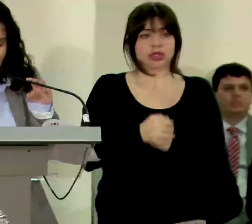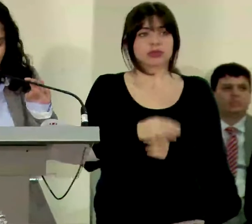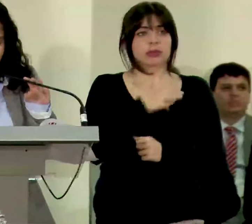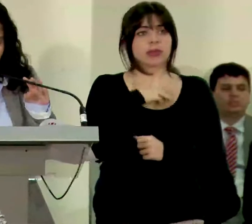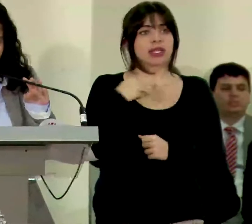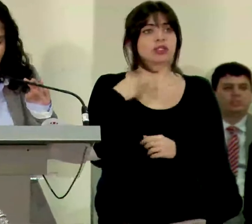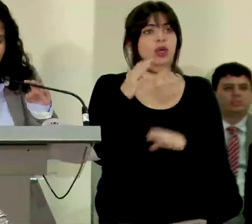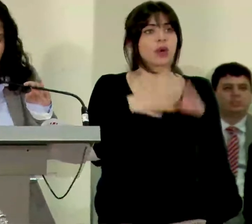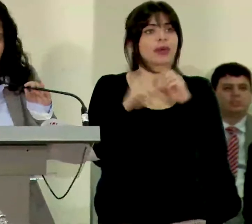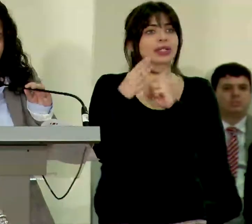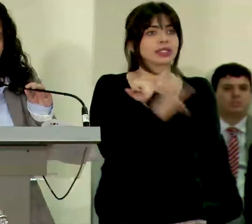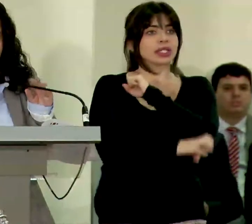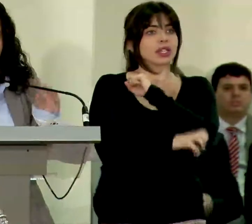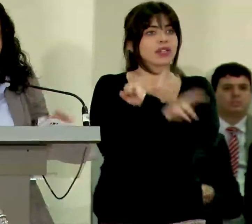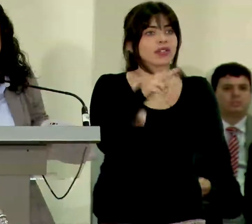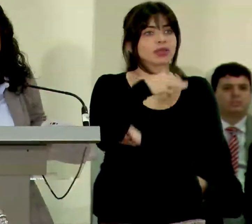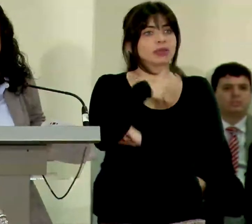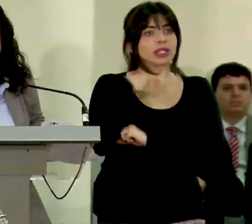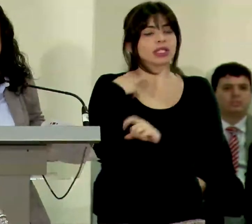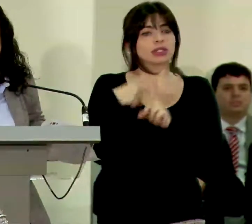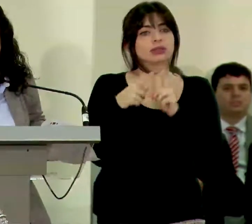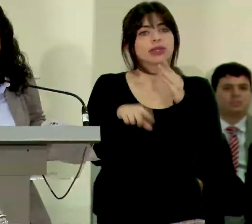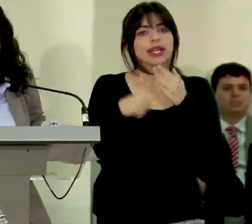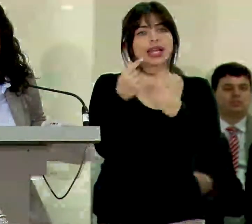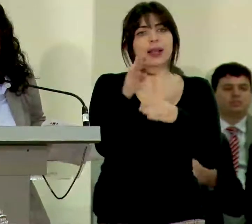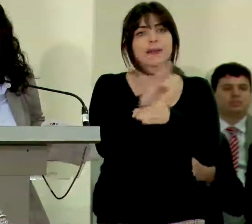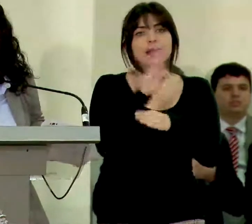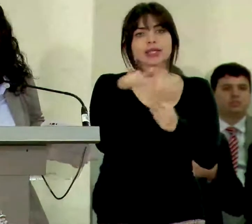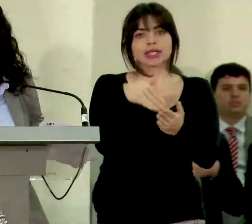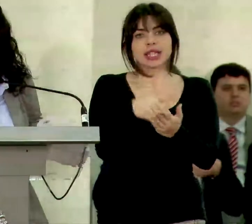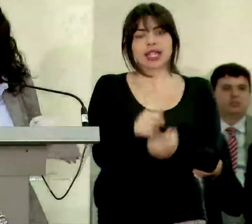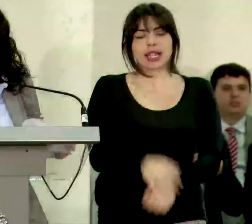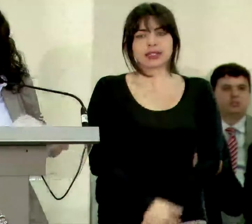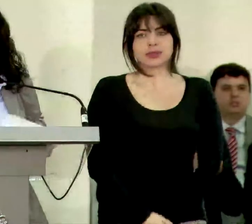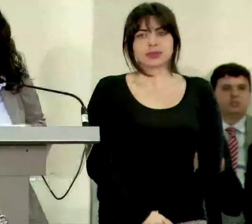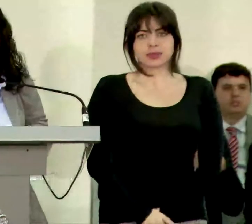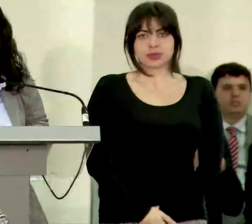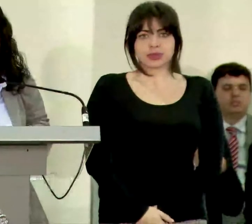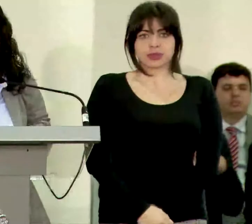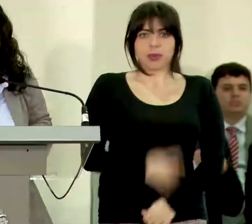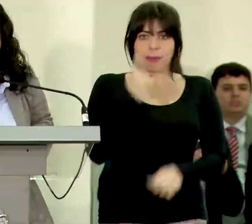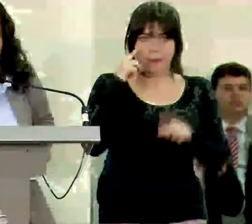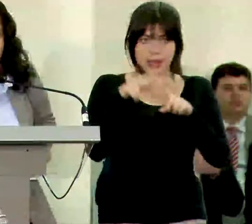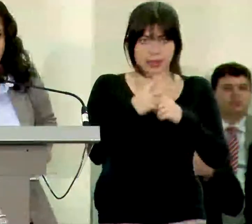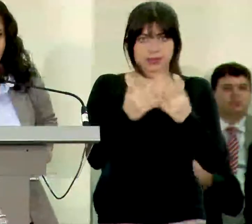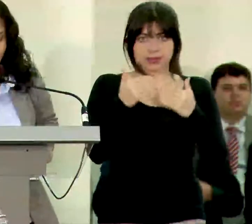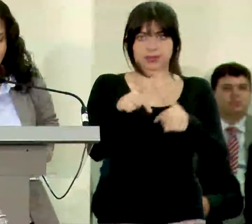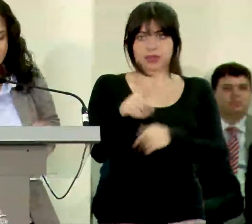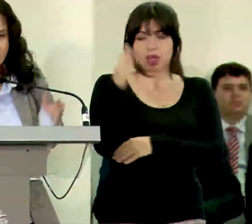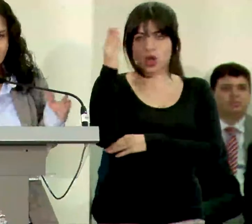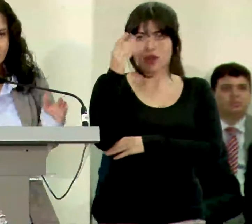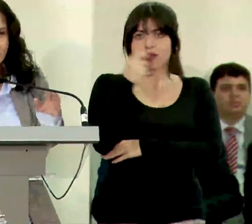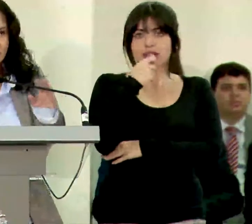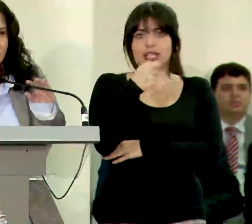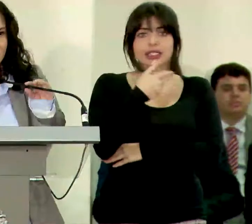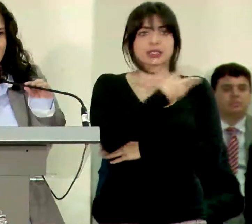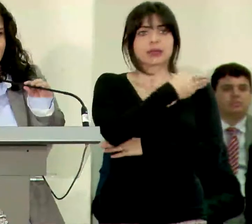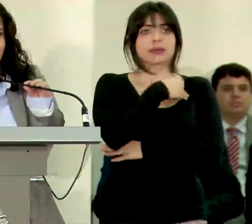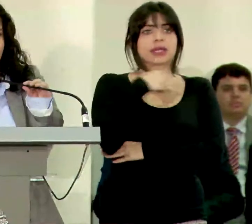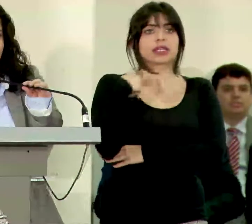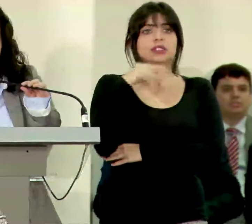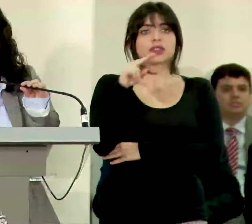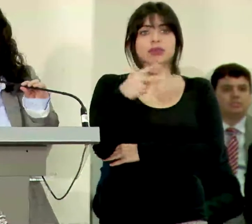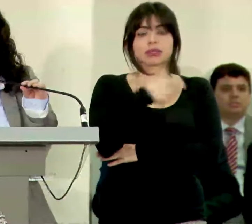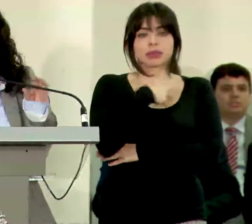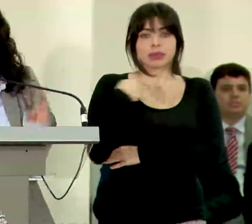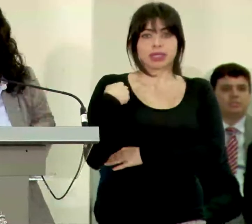ministro de Comercio Exterior, viceministro y el gerente del Banco Central. Para dar inicio a esta conferencia, estos ministros,